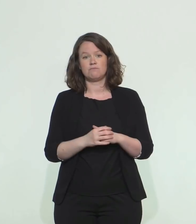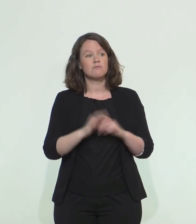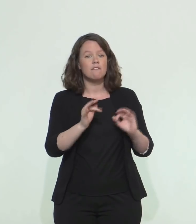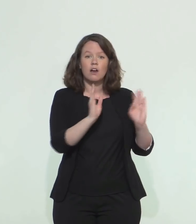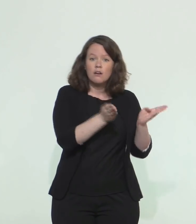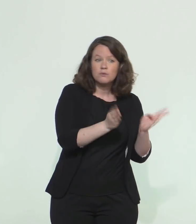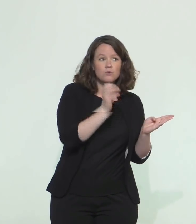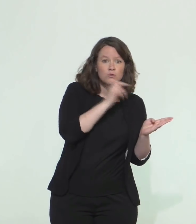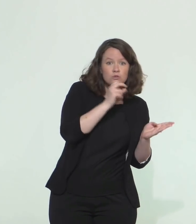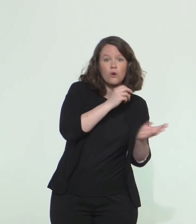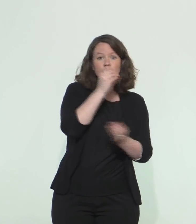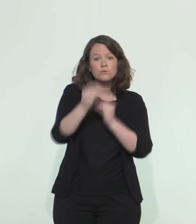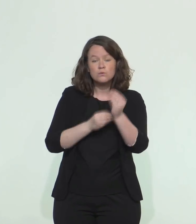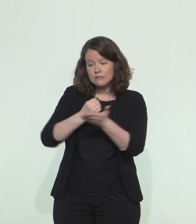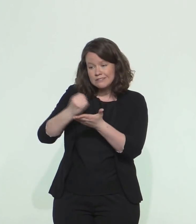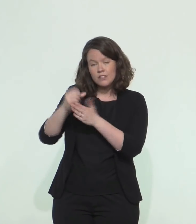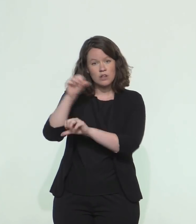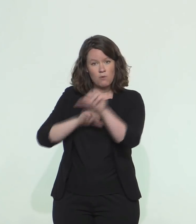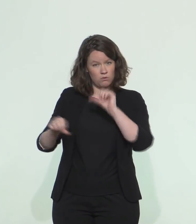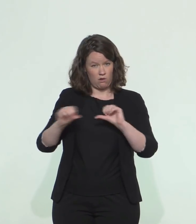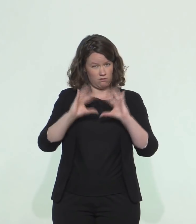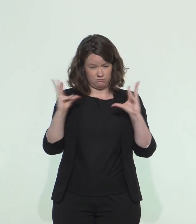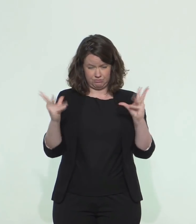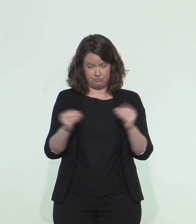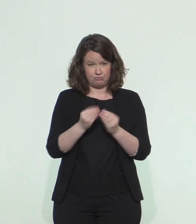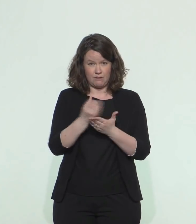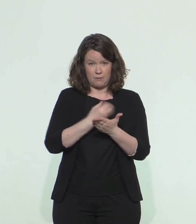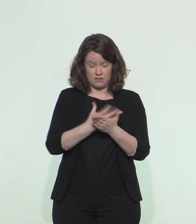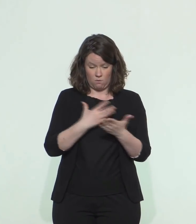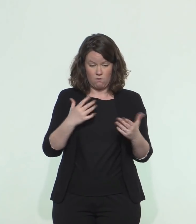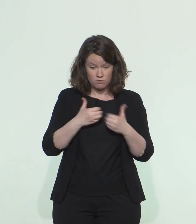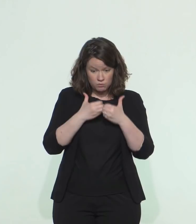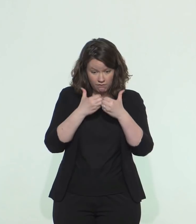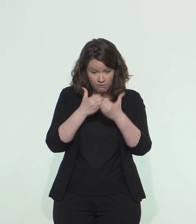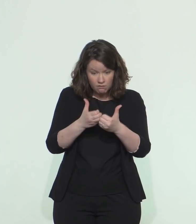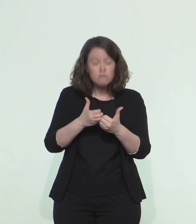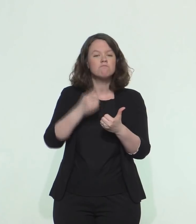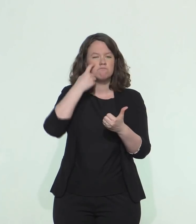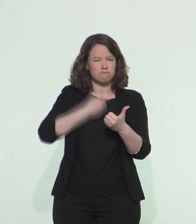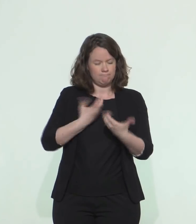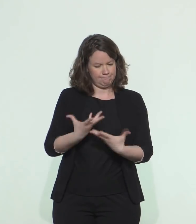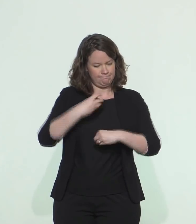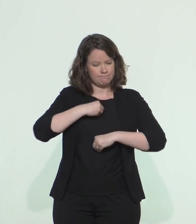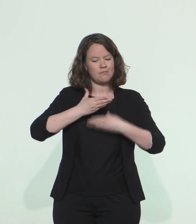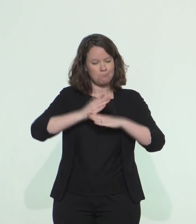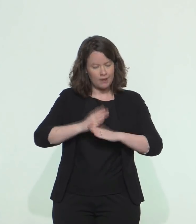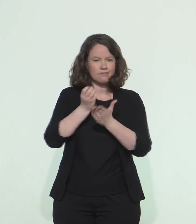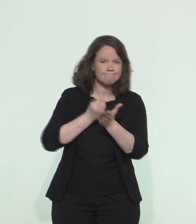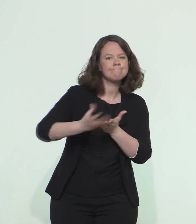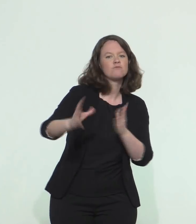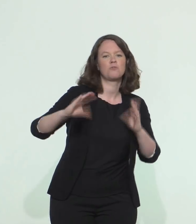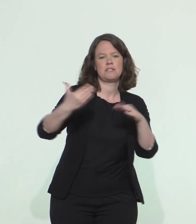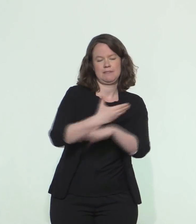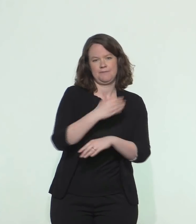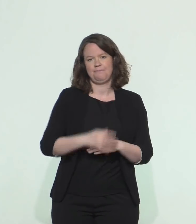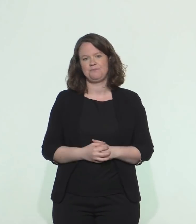pour suivre le plus finement possible, le plus efficacement possible, l'évolution de la situation lorsque les mesures seront levées. Évidemment,